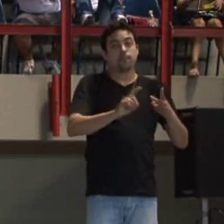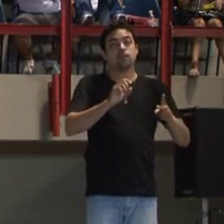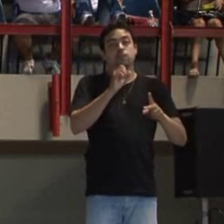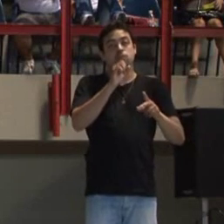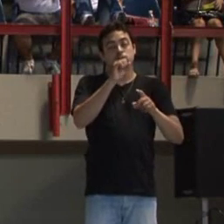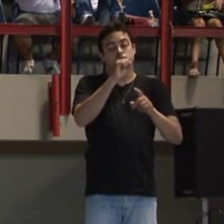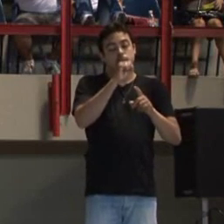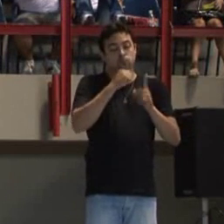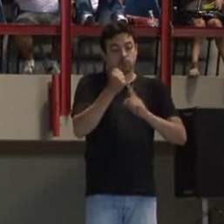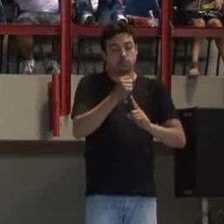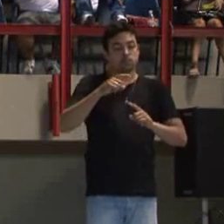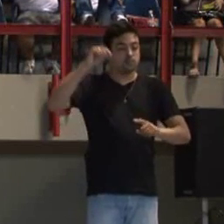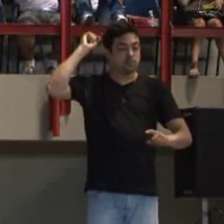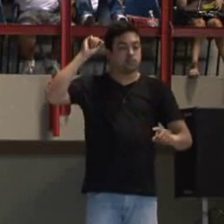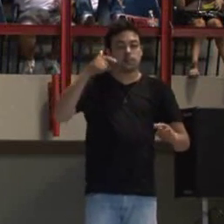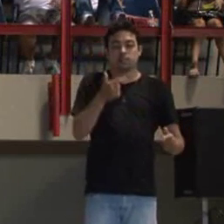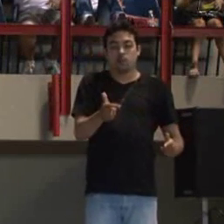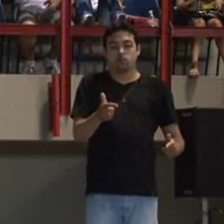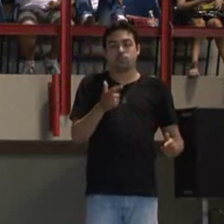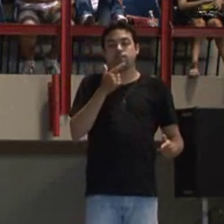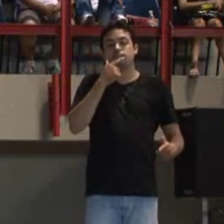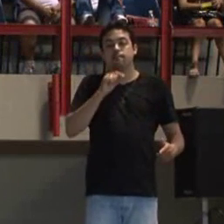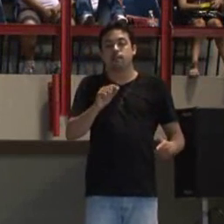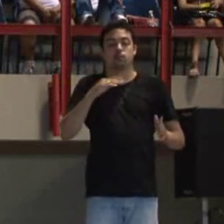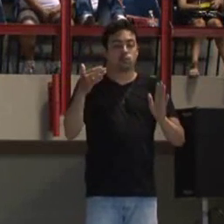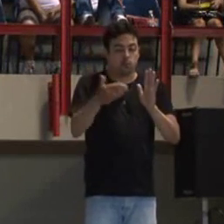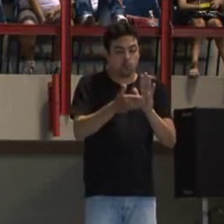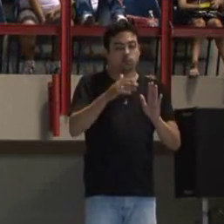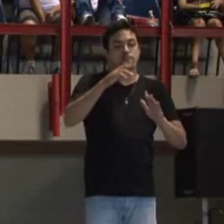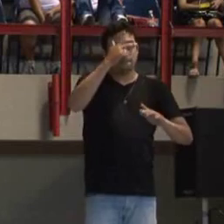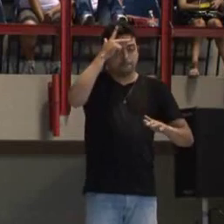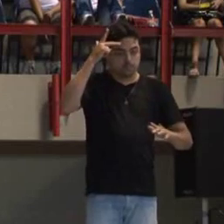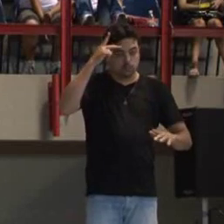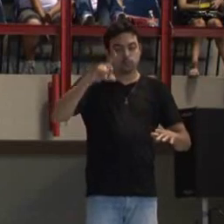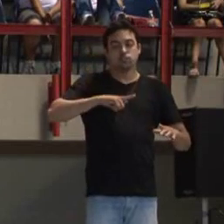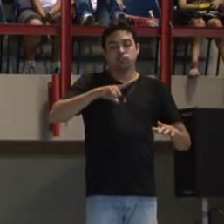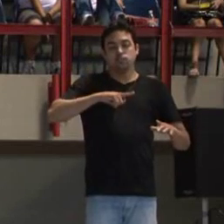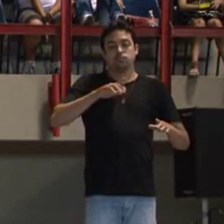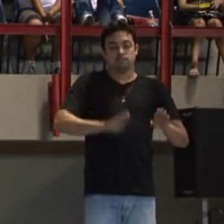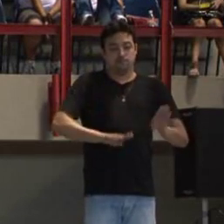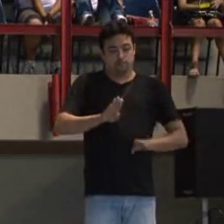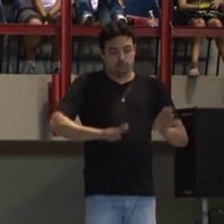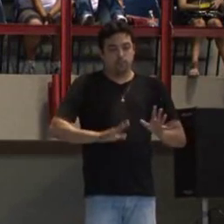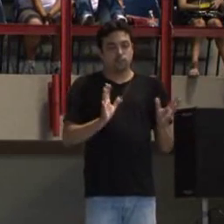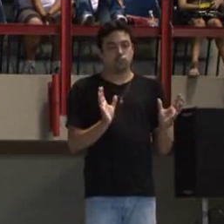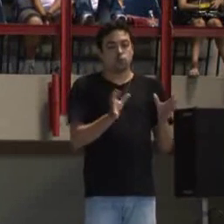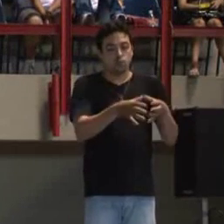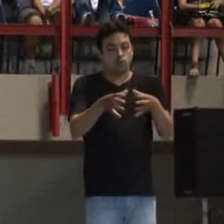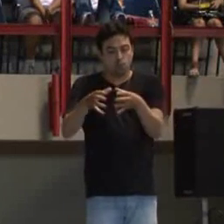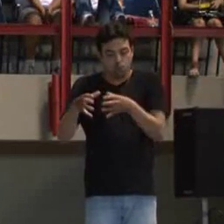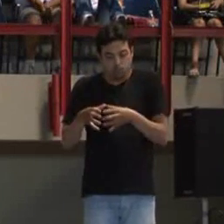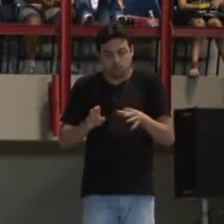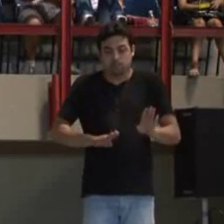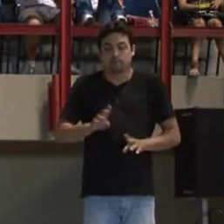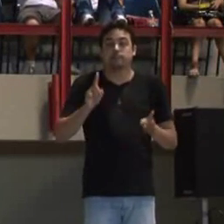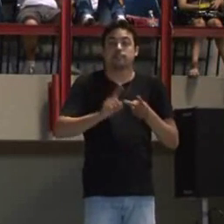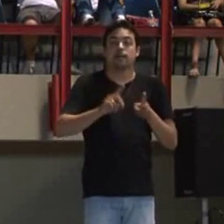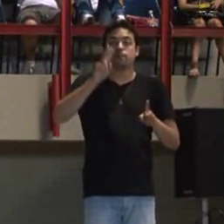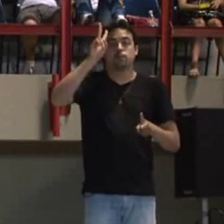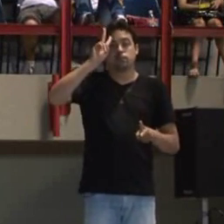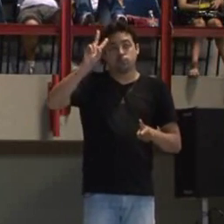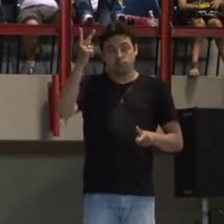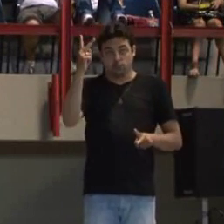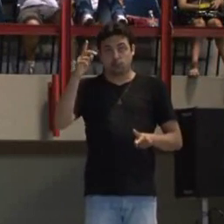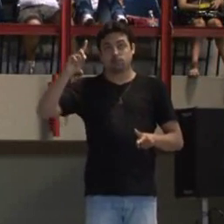antigas, quem é que não tinha servidão coletiva? Ninguém. Todo mundo tinha servidão coletiva. Nas histórias